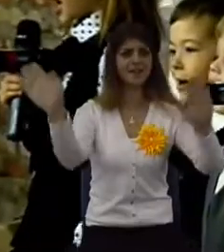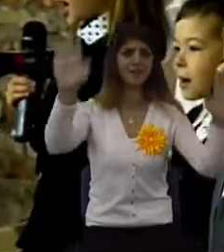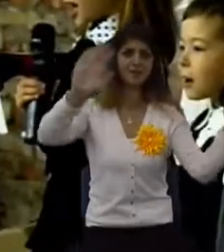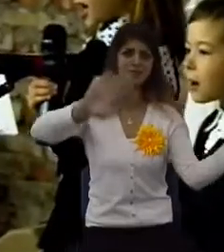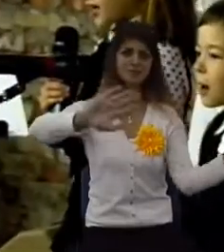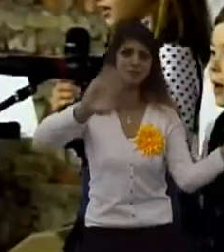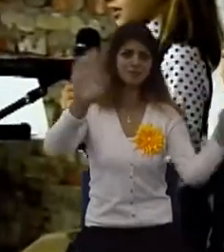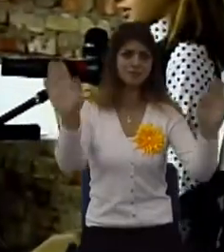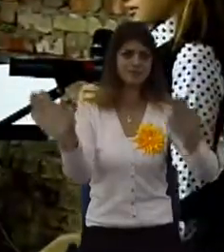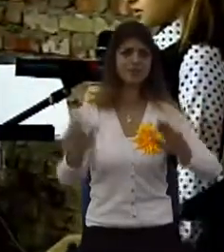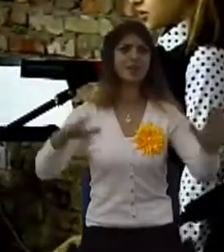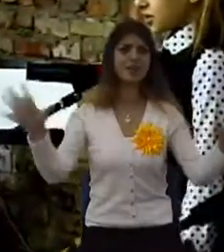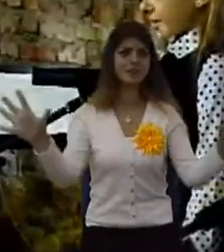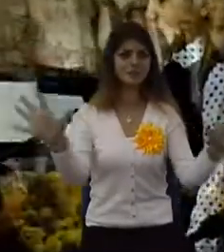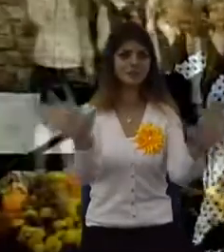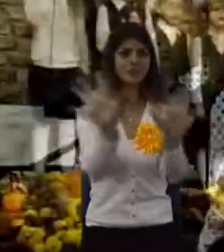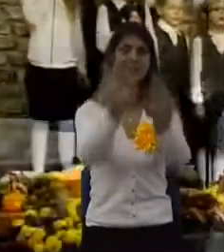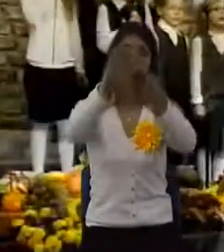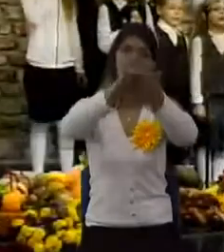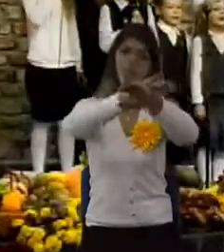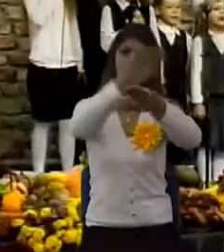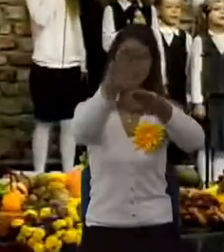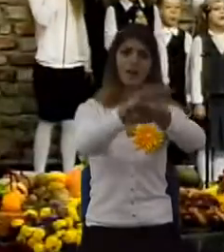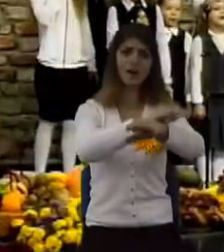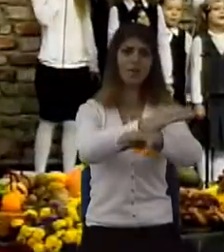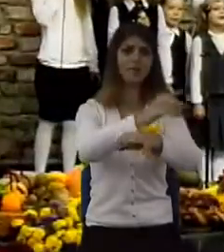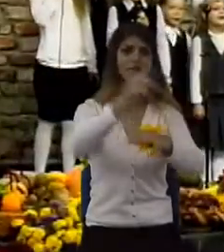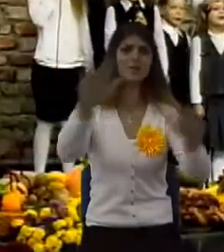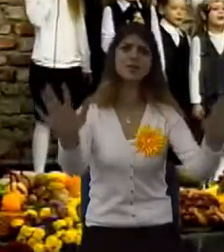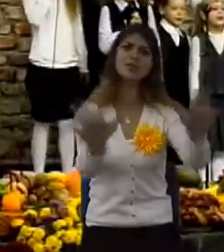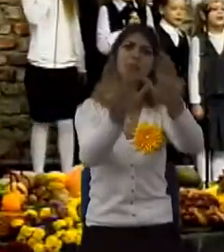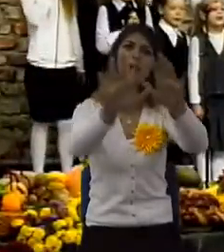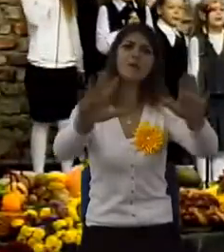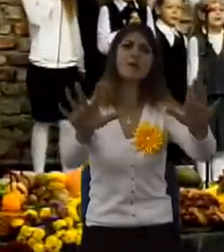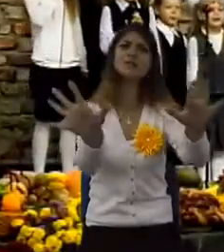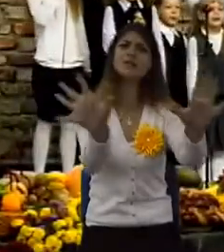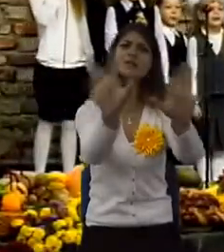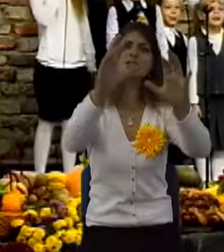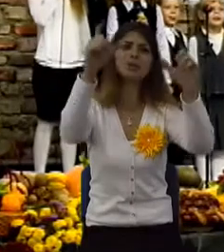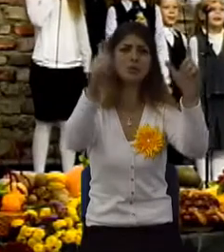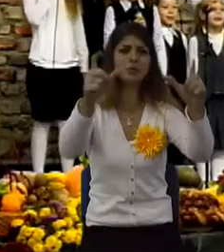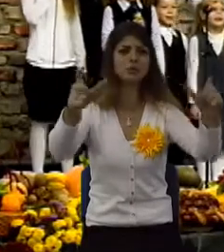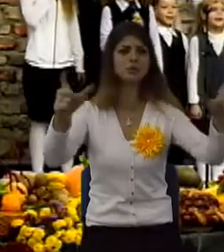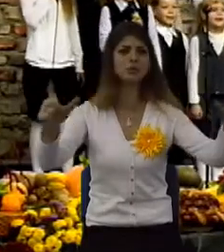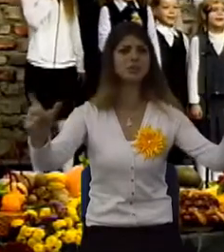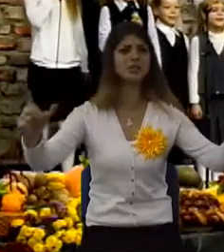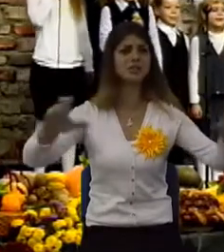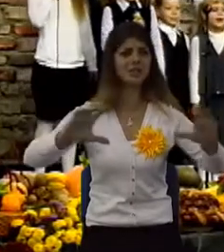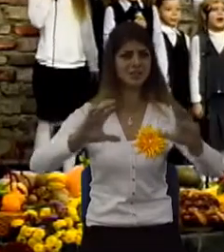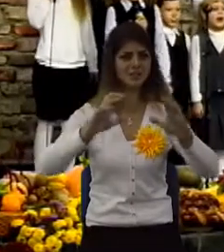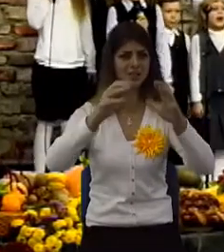Осанна. За всю доброту воспойте все люди земли.